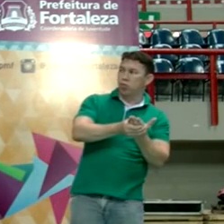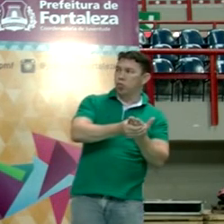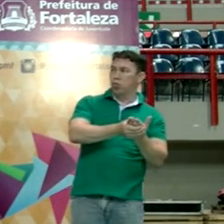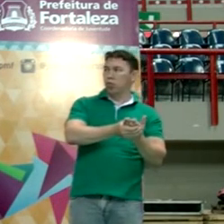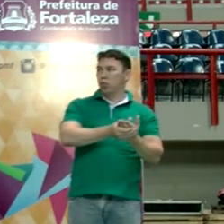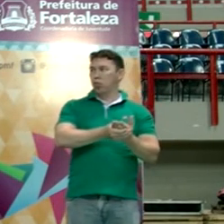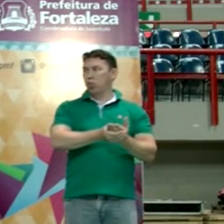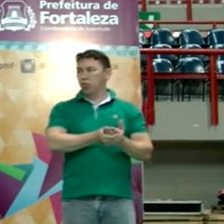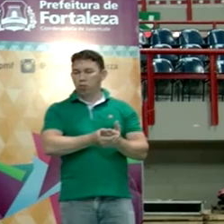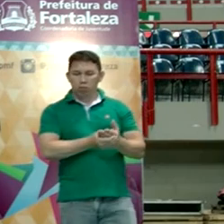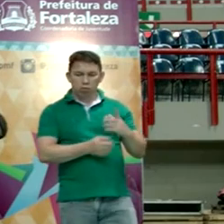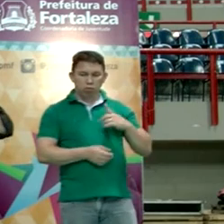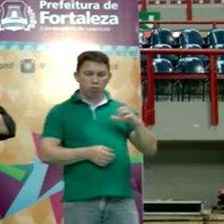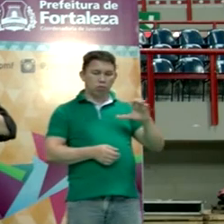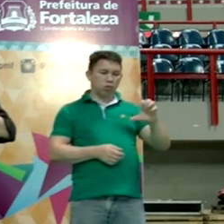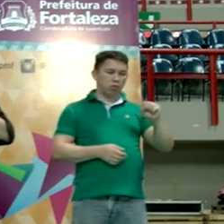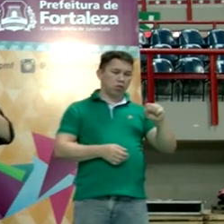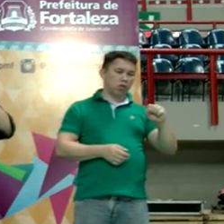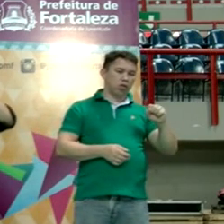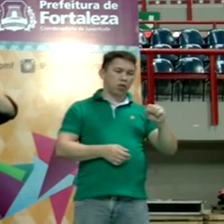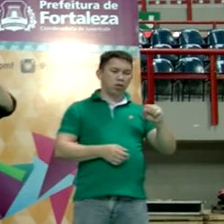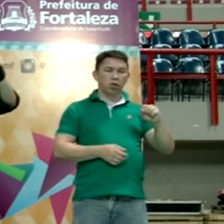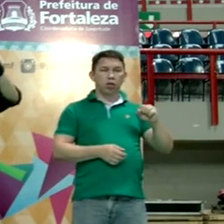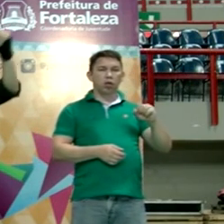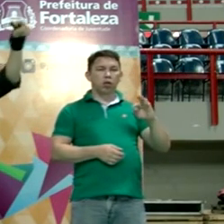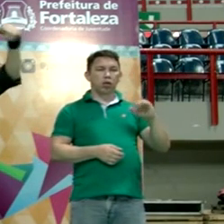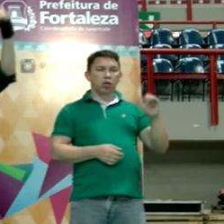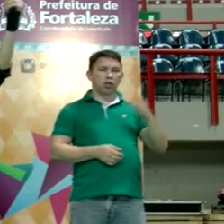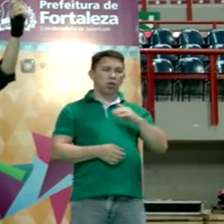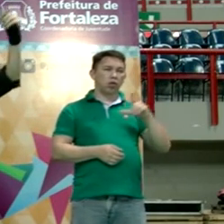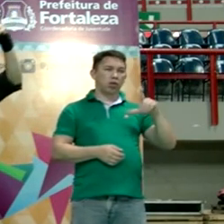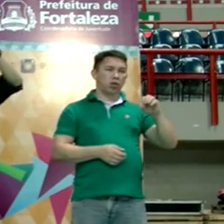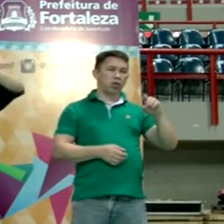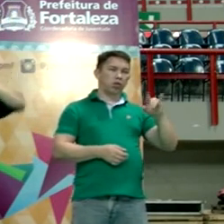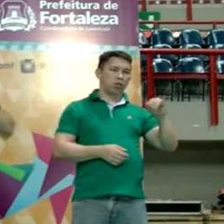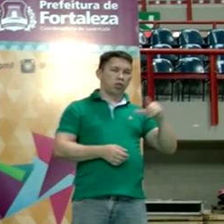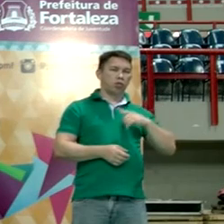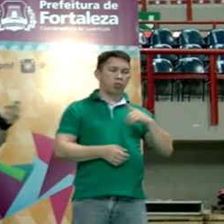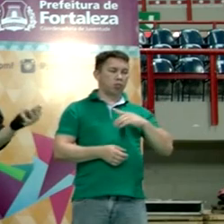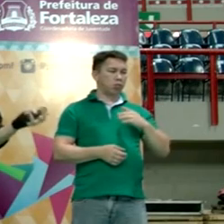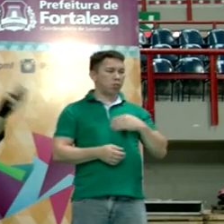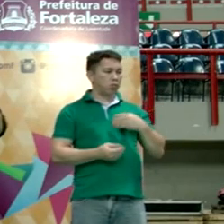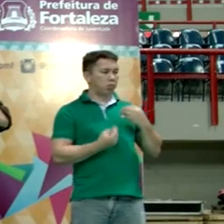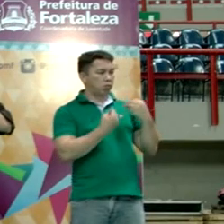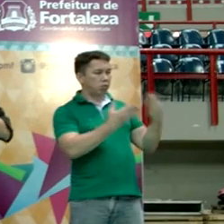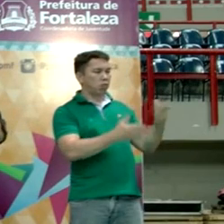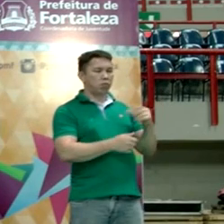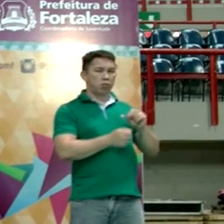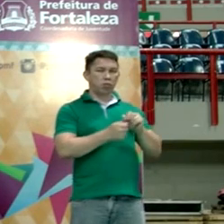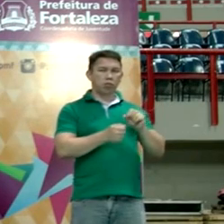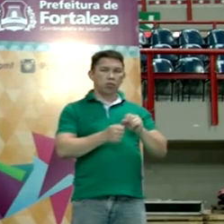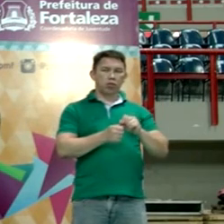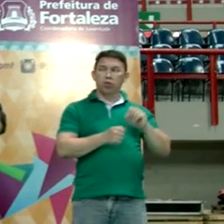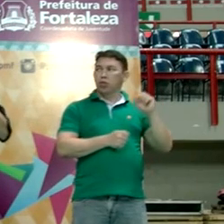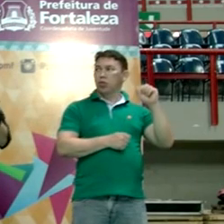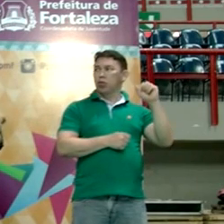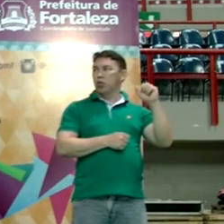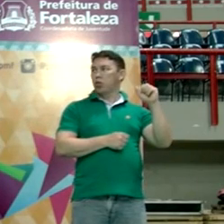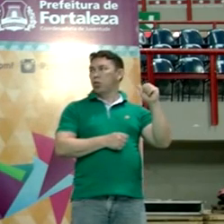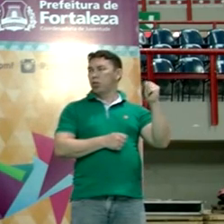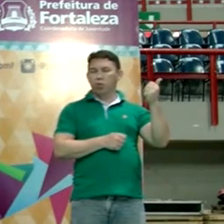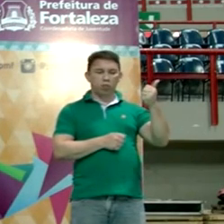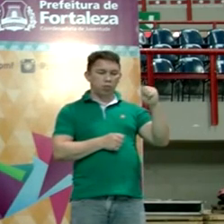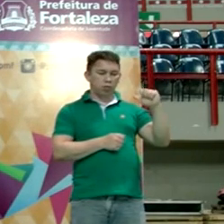o direito do uso Star Wars, esse nome é meu. Aí o governo norte-americano teve que pagar uma fortuna para o George Lucas. Só assim ele pôde fazer os 3 últimos filmes. Pois